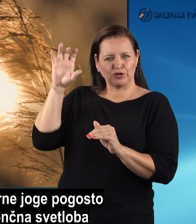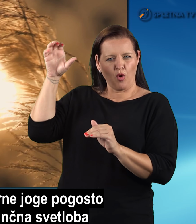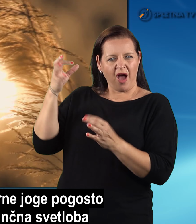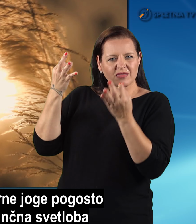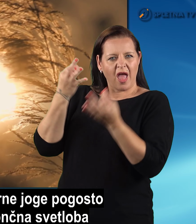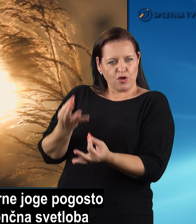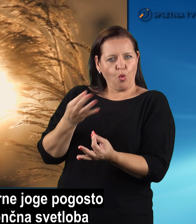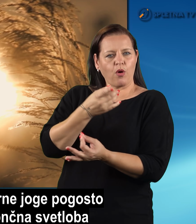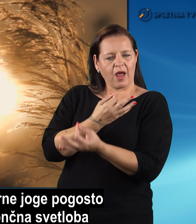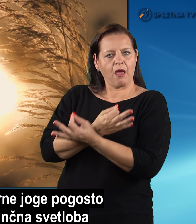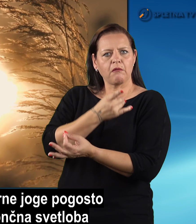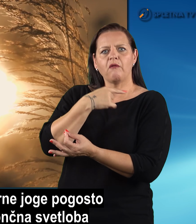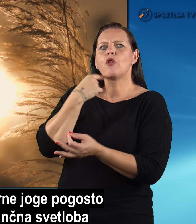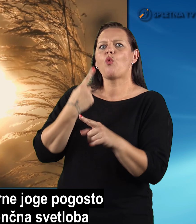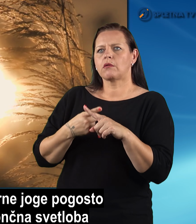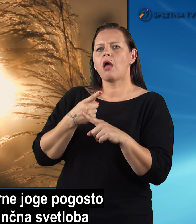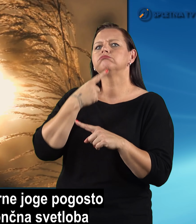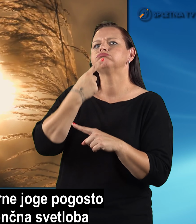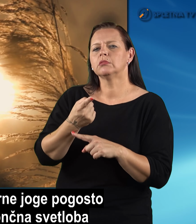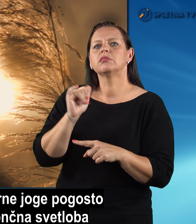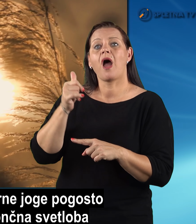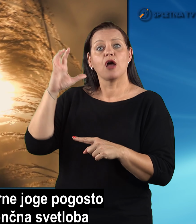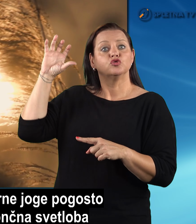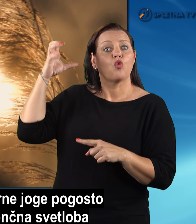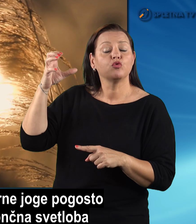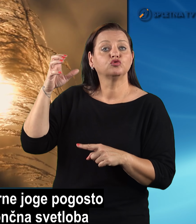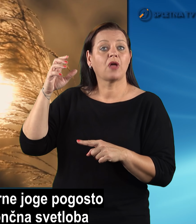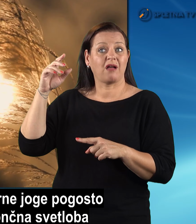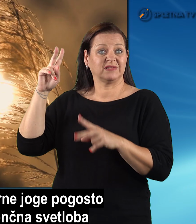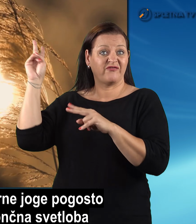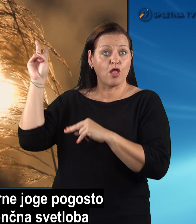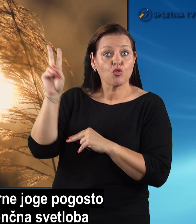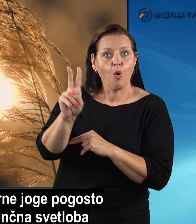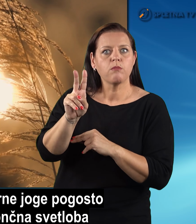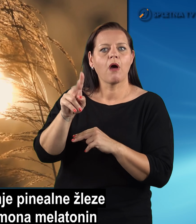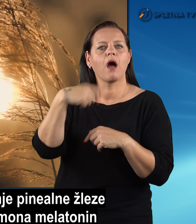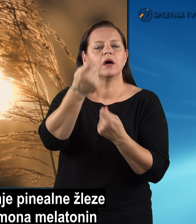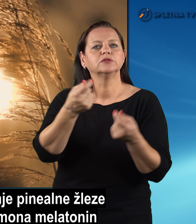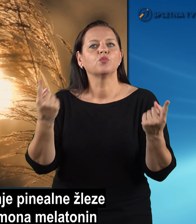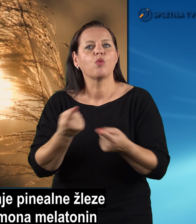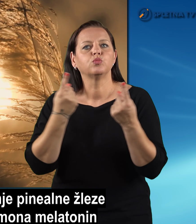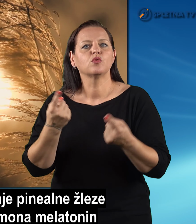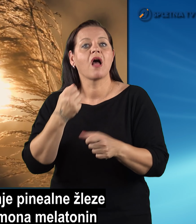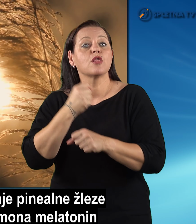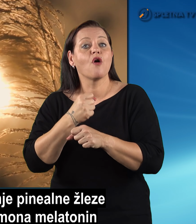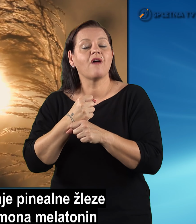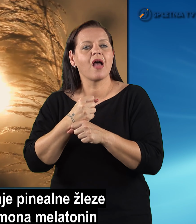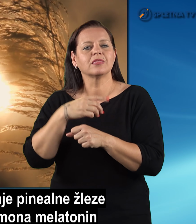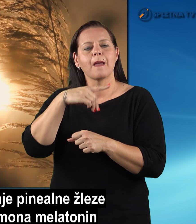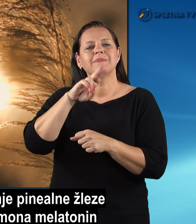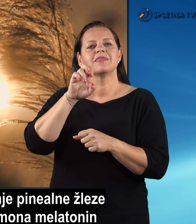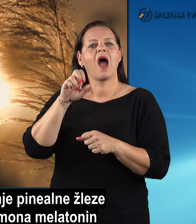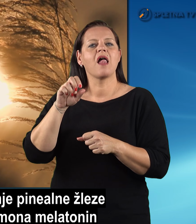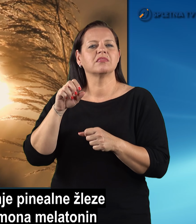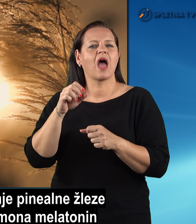Zagovorniki solarne joge pogosto navajajo, da sončna svetloba spodbuja delovanje pinealne žleze